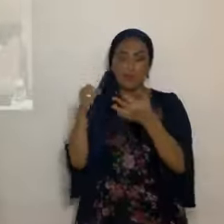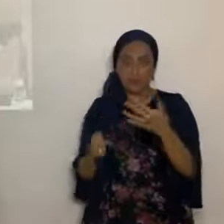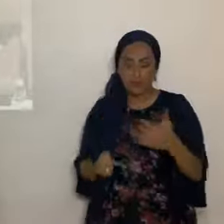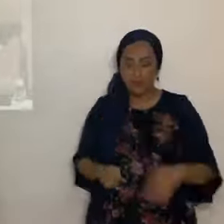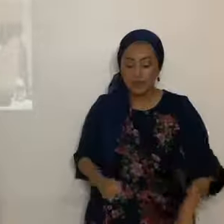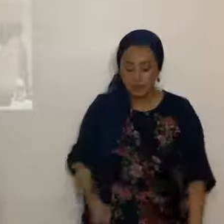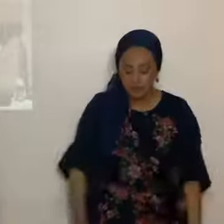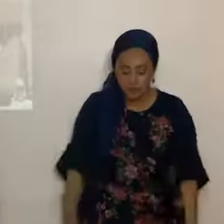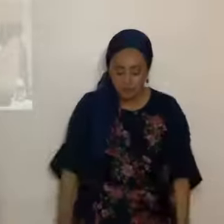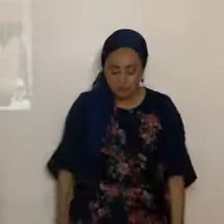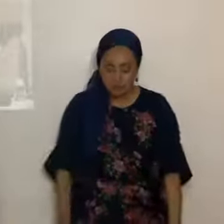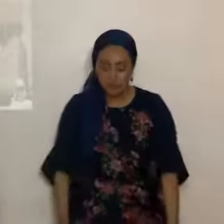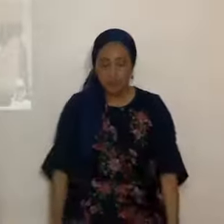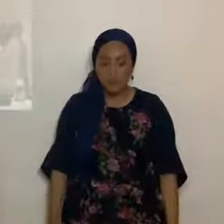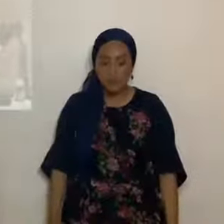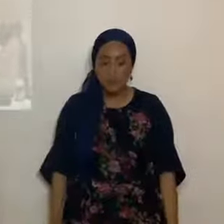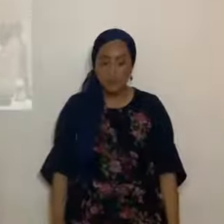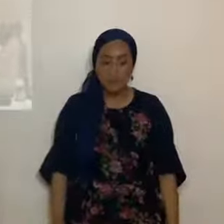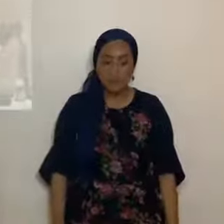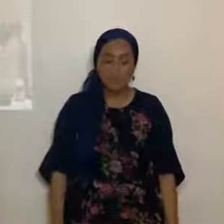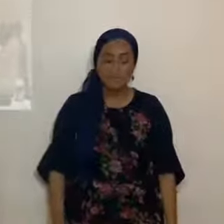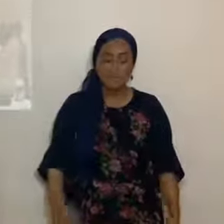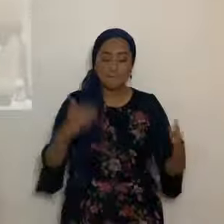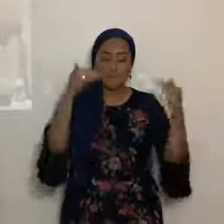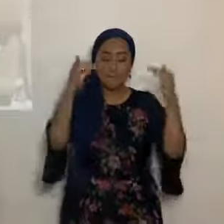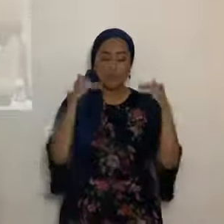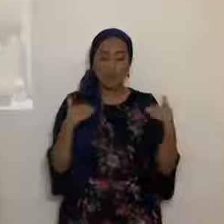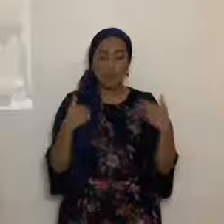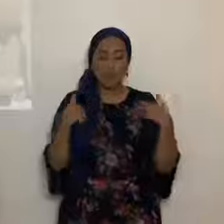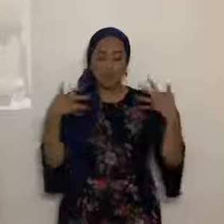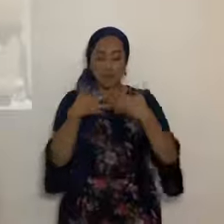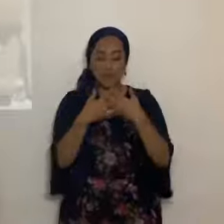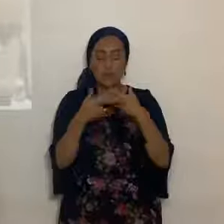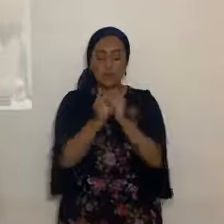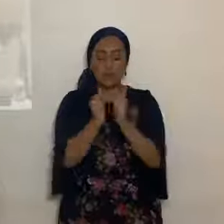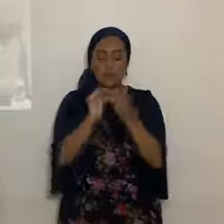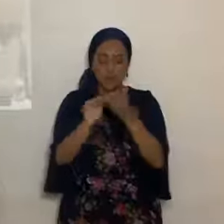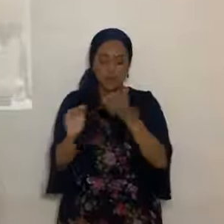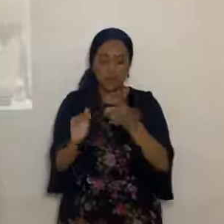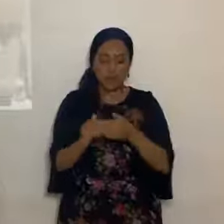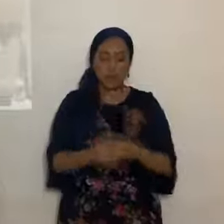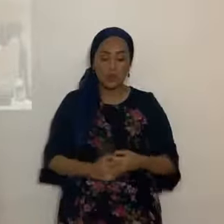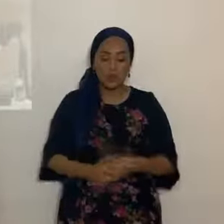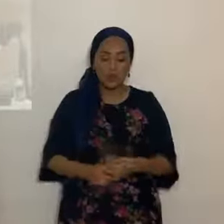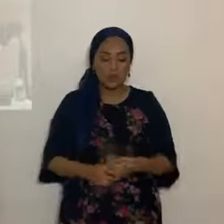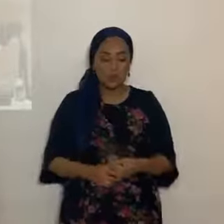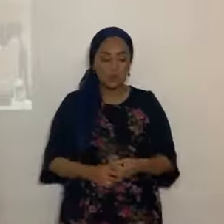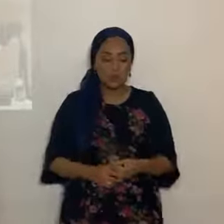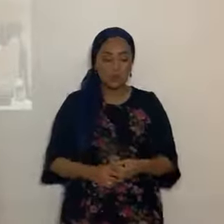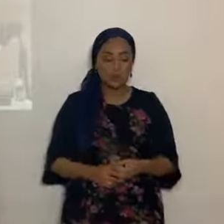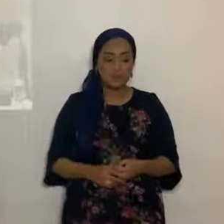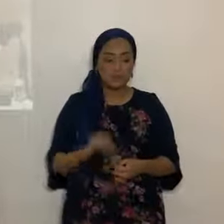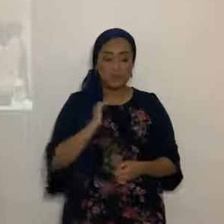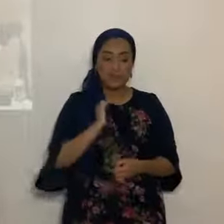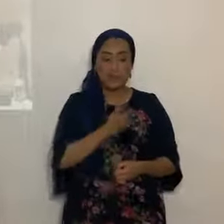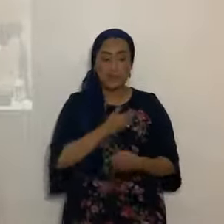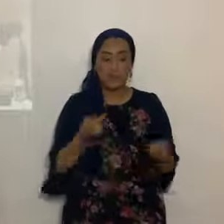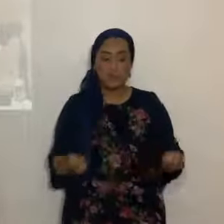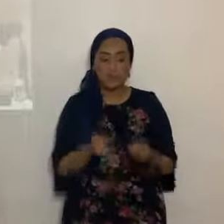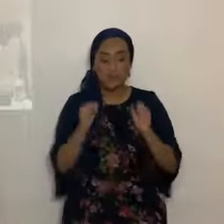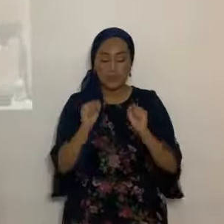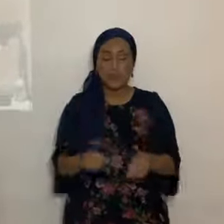Ahora, entonces, este punto siguiente, aunque tiene que ver con el perdón o el no perdón, nuestros pecados